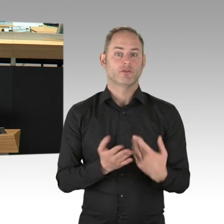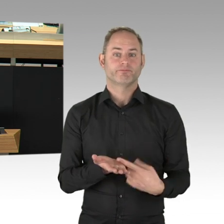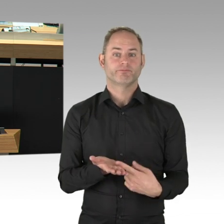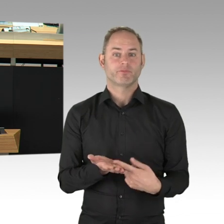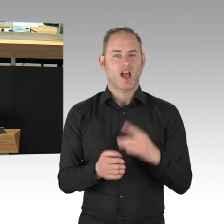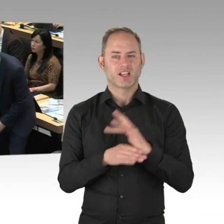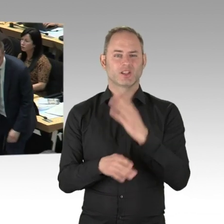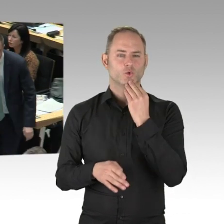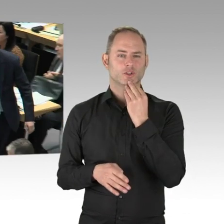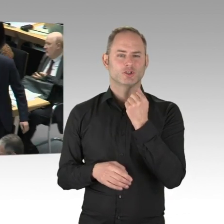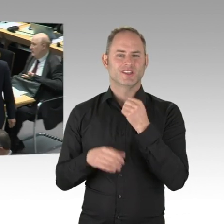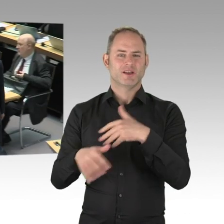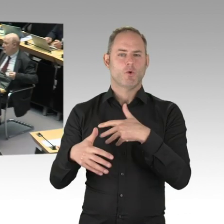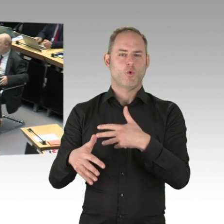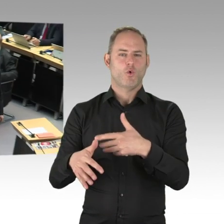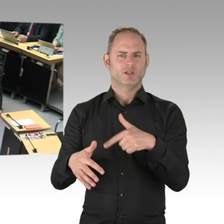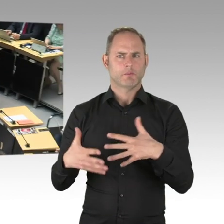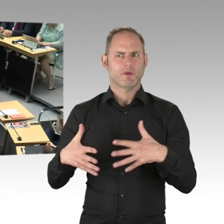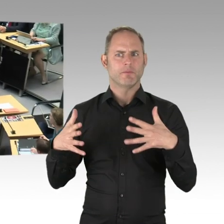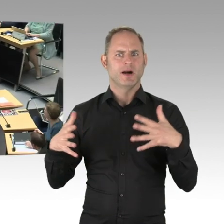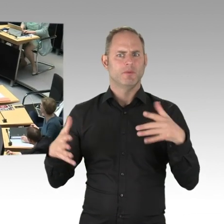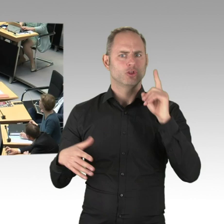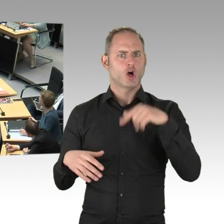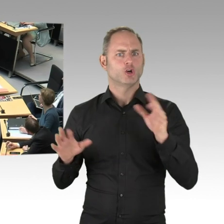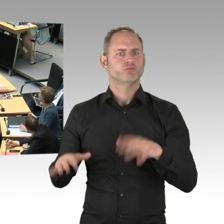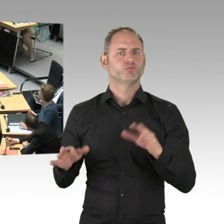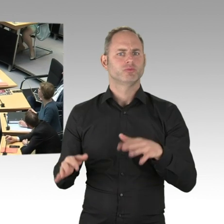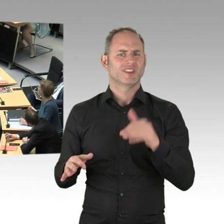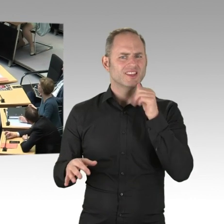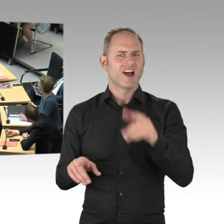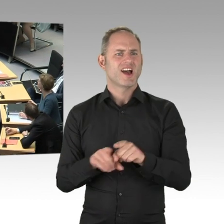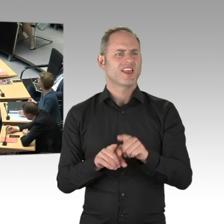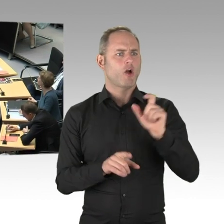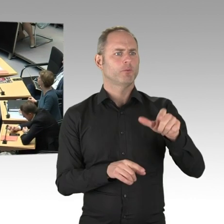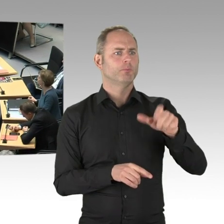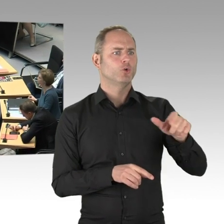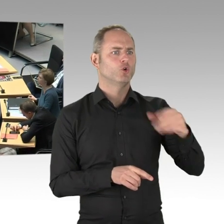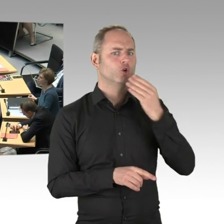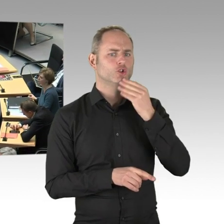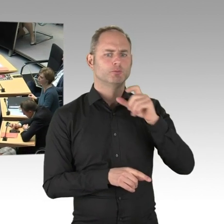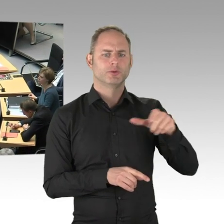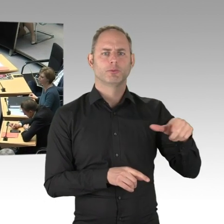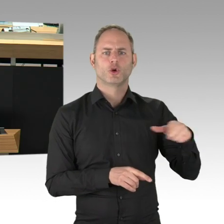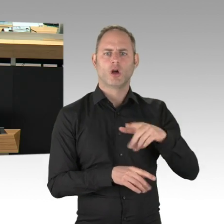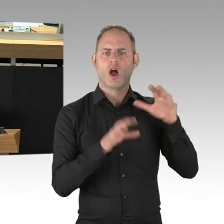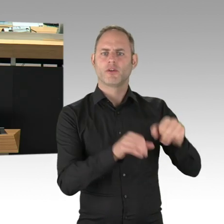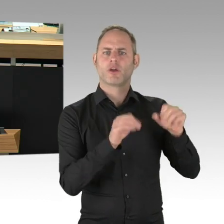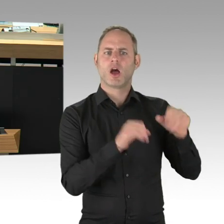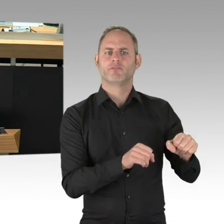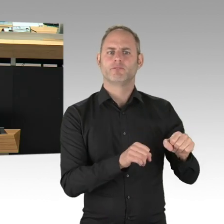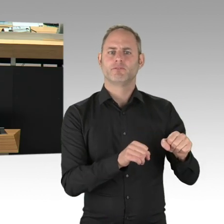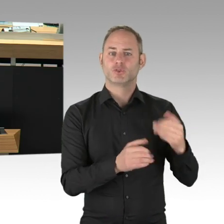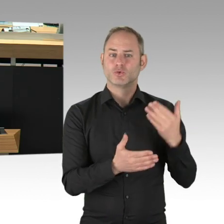Muslimen nach Deutschland hat. Diese Menschen bringen nicht nur viel zu oft ihr mittelalterliches Weltbild, sondern auch ihren Judenhass und